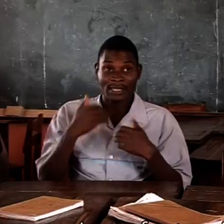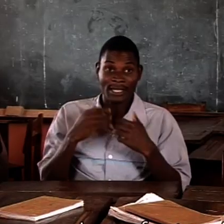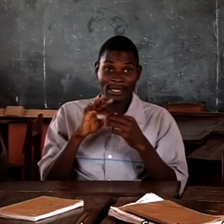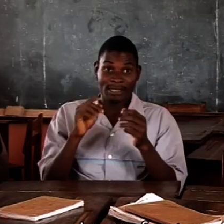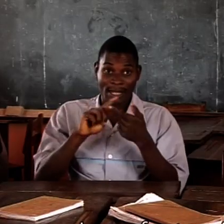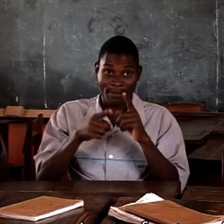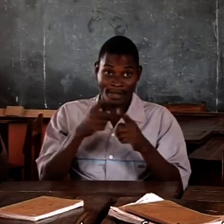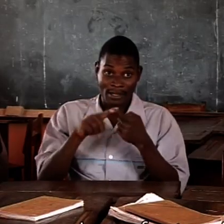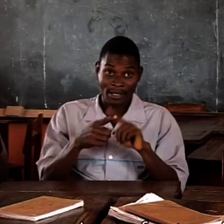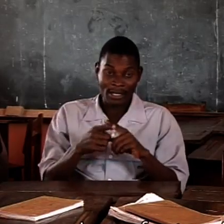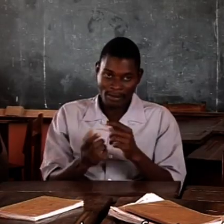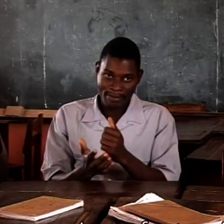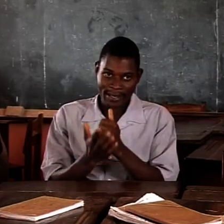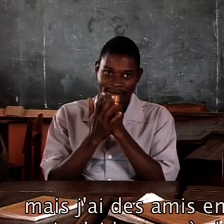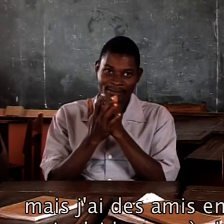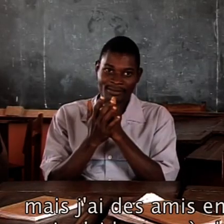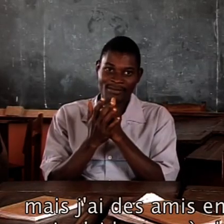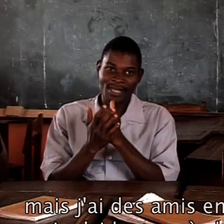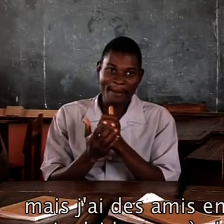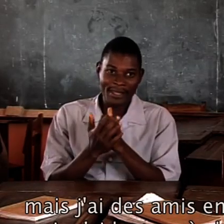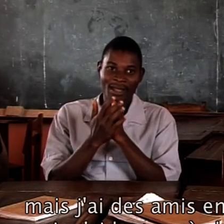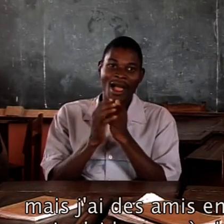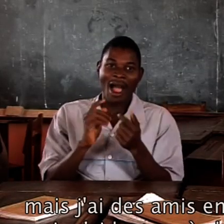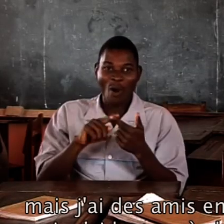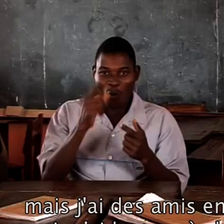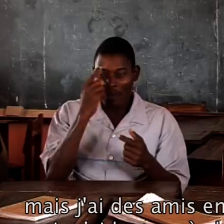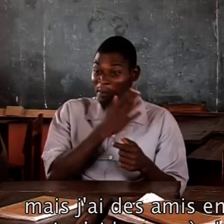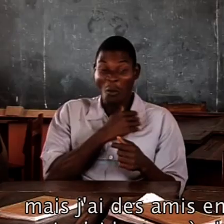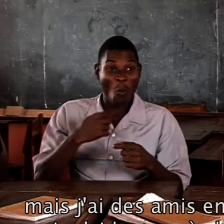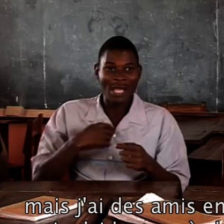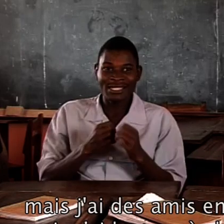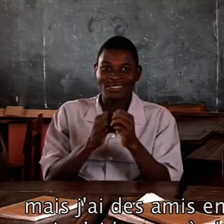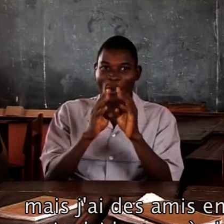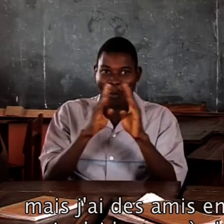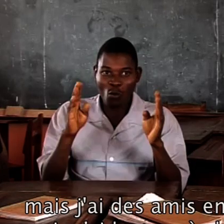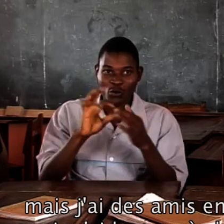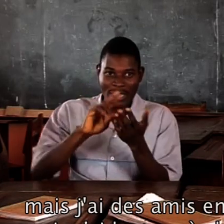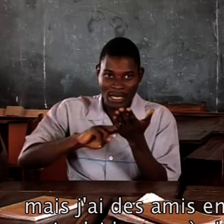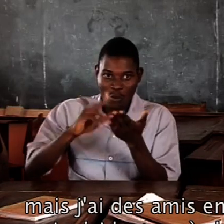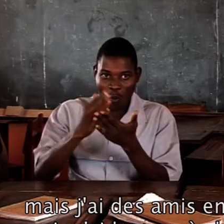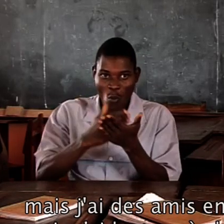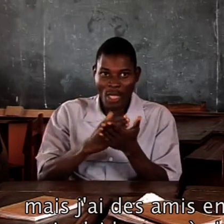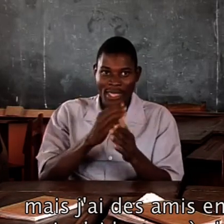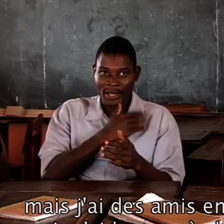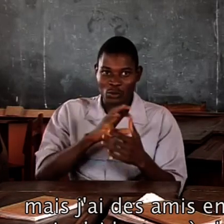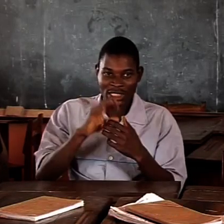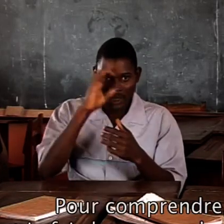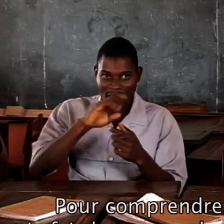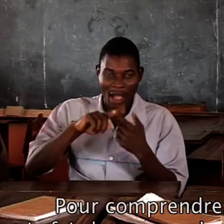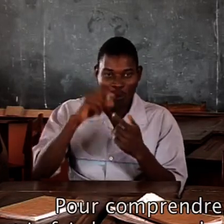Le professeur est rapide, il a des amis attendant qui l'aident après le cours. Et il lit